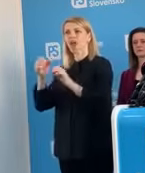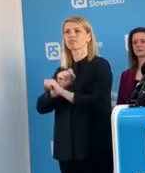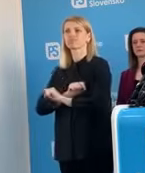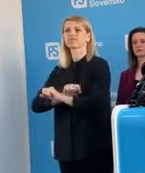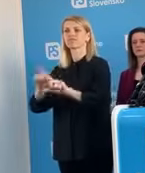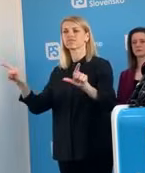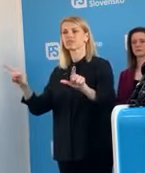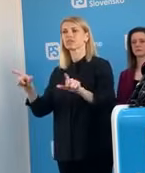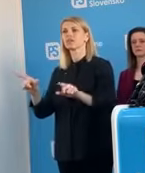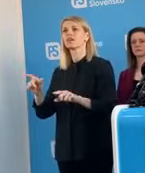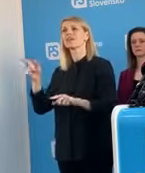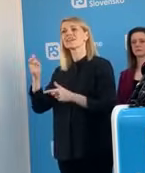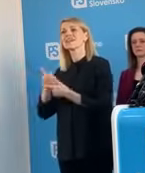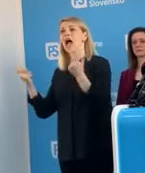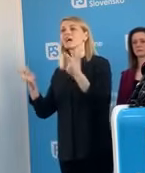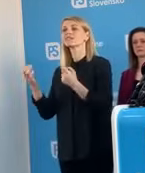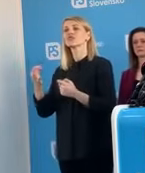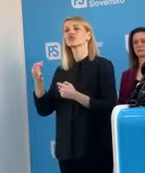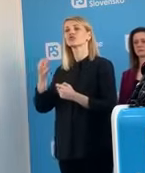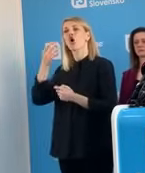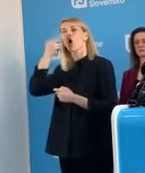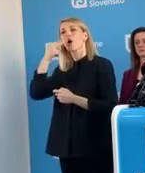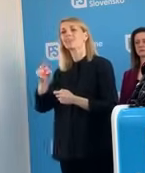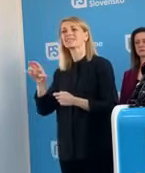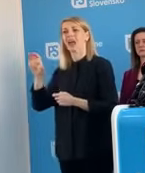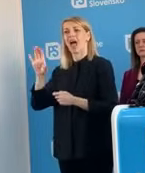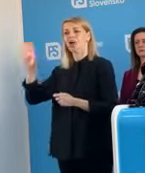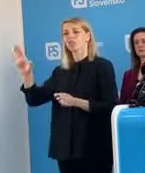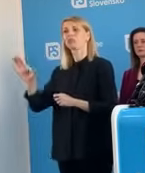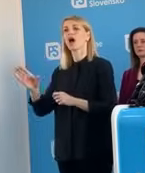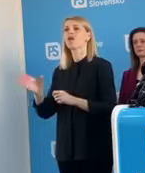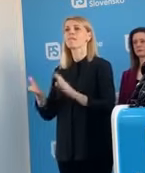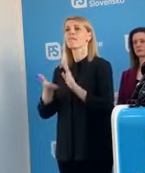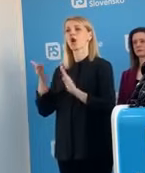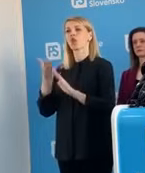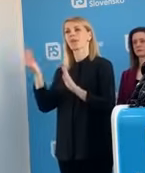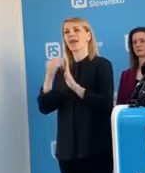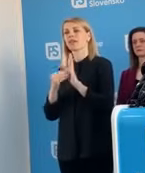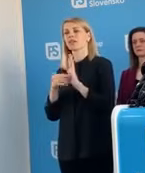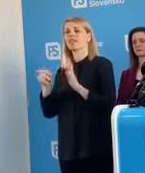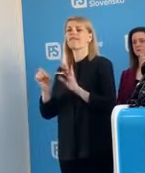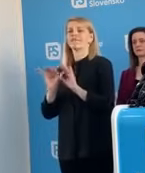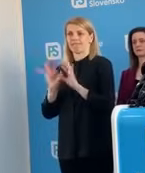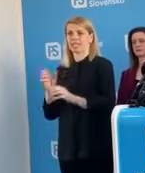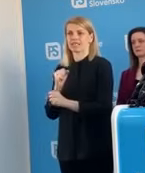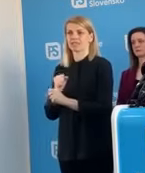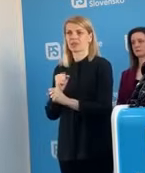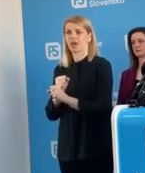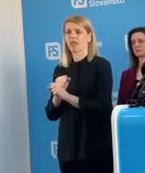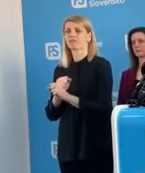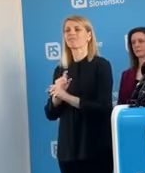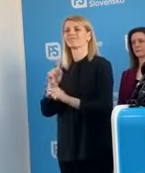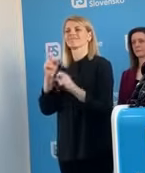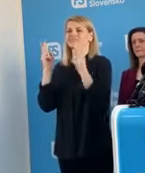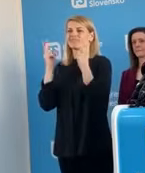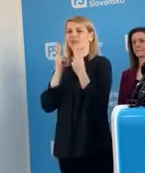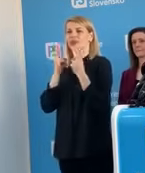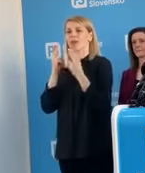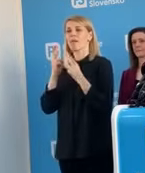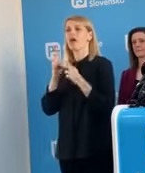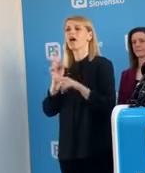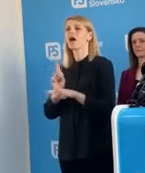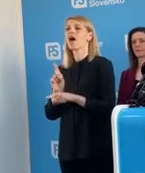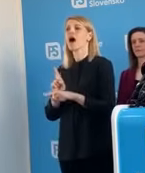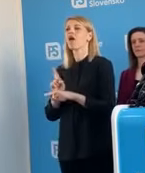napísané, čo od nás Európska komisia požaduje. To sa dá urobiť. Jedna vec je, že ideálne by bolo, ak by